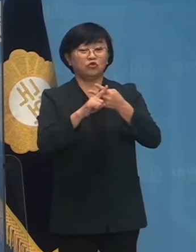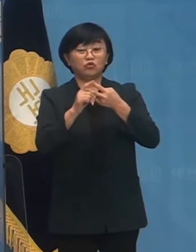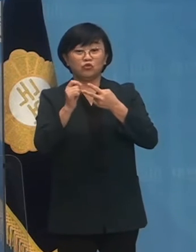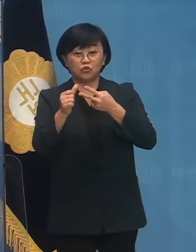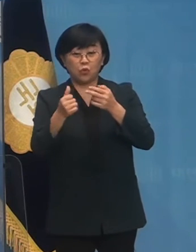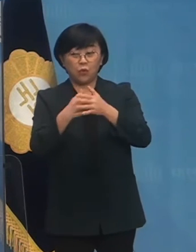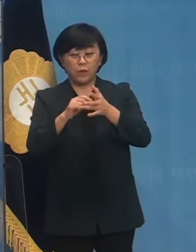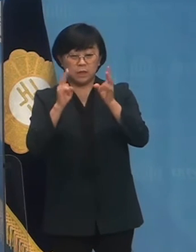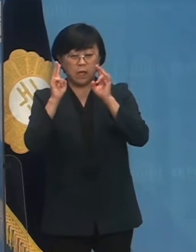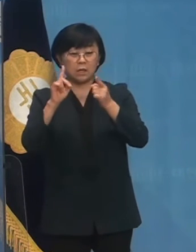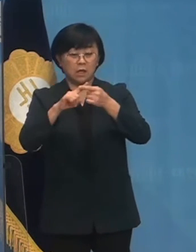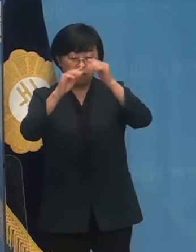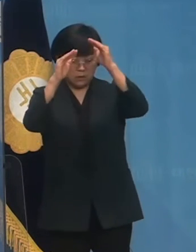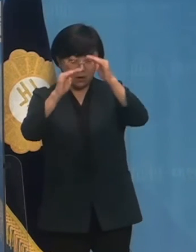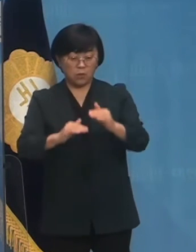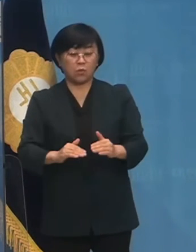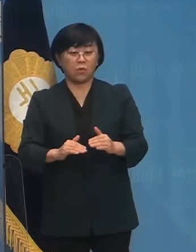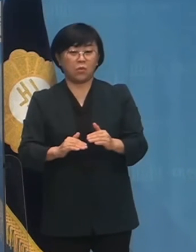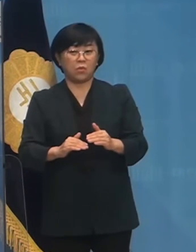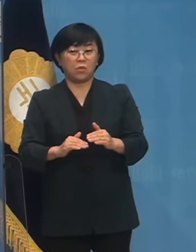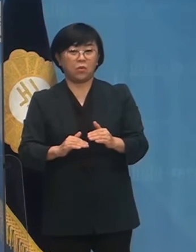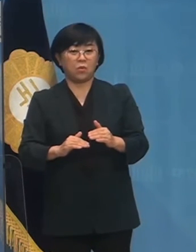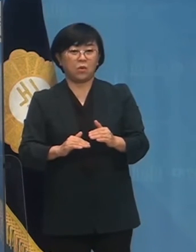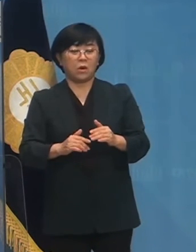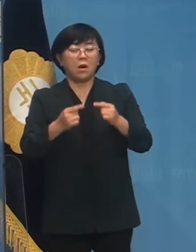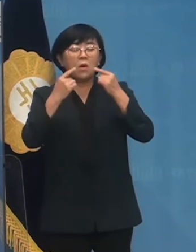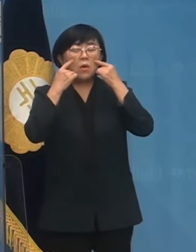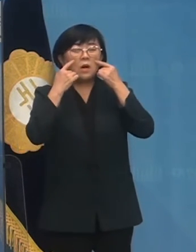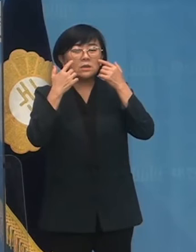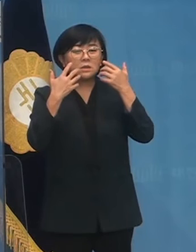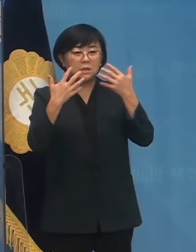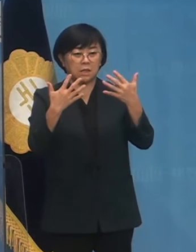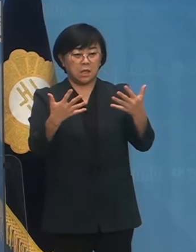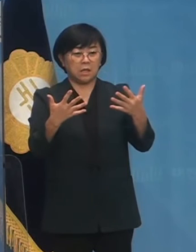중소기업에 대한 내용에 대해서는 명확하게